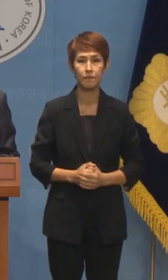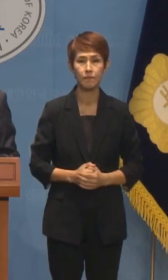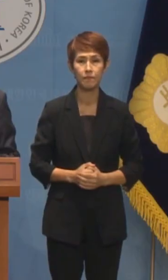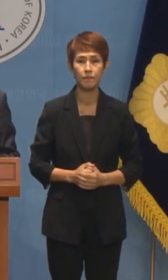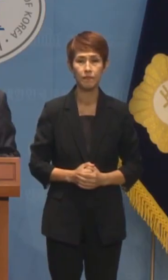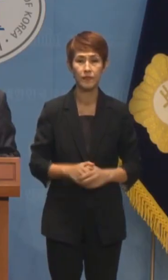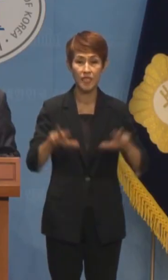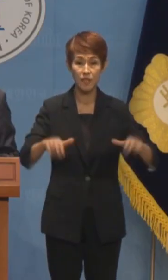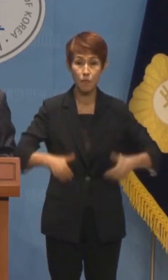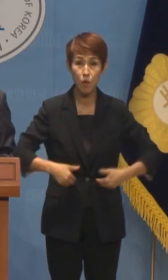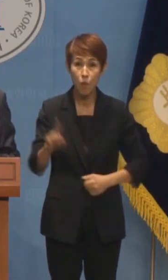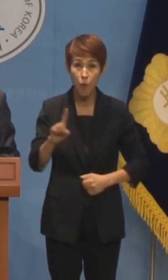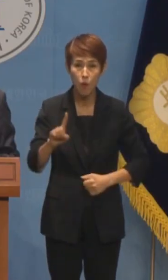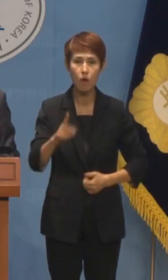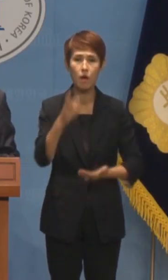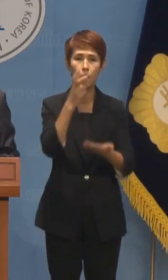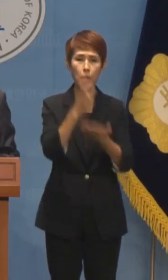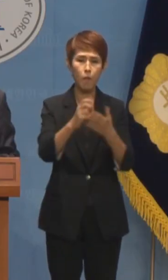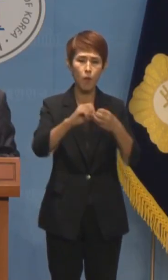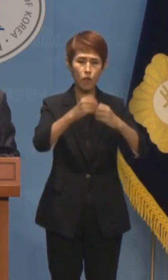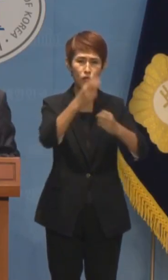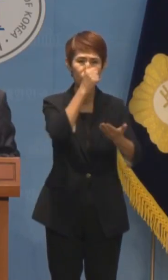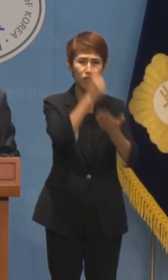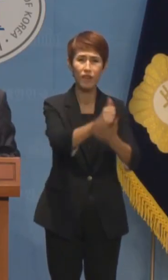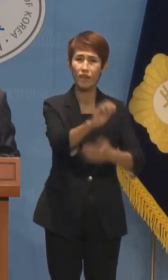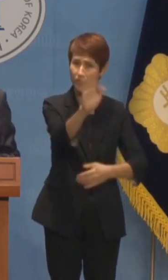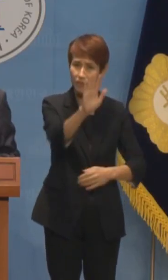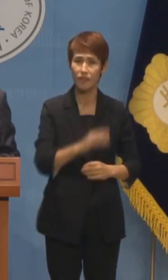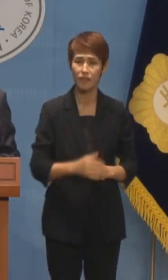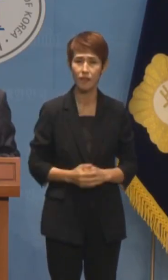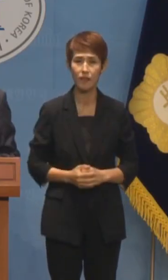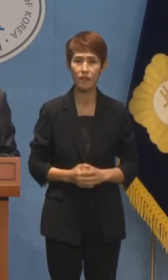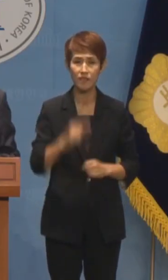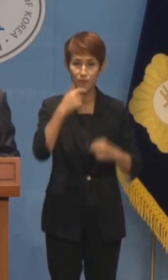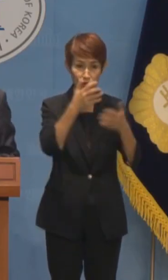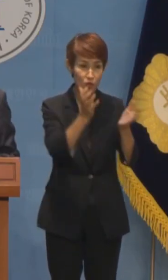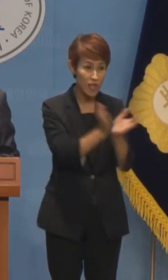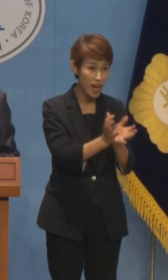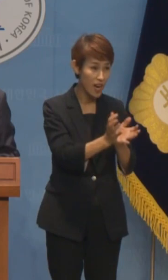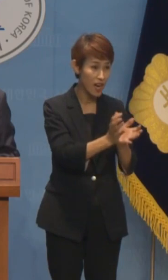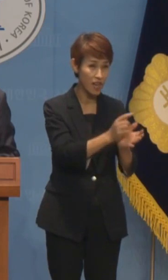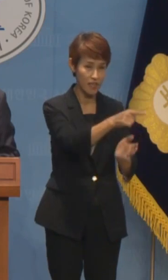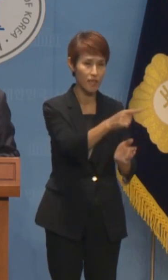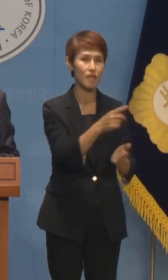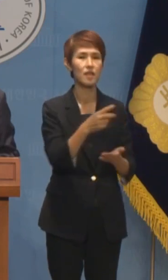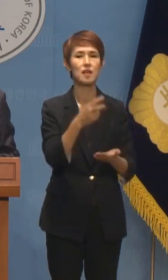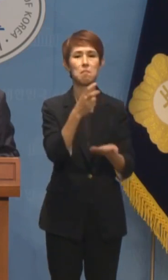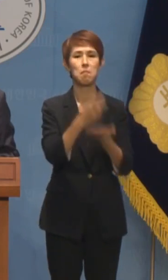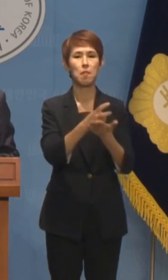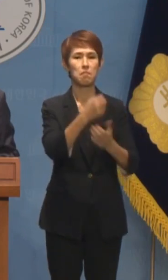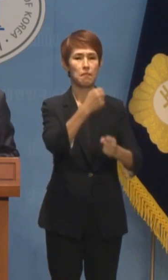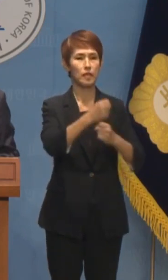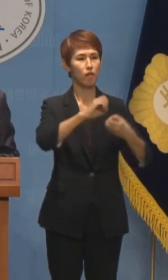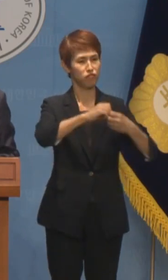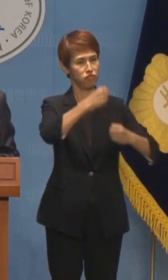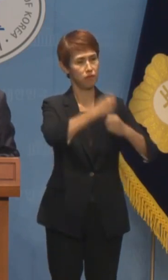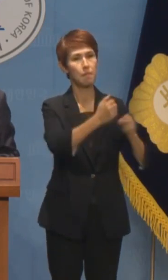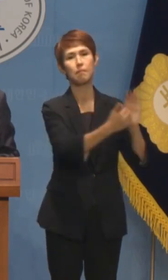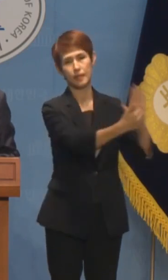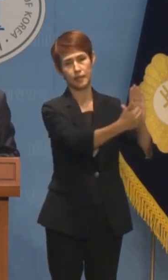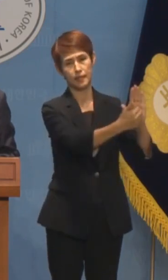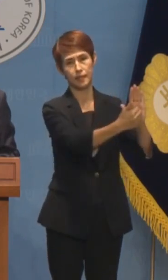지금 필요한 것은 법 왜곡죄가 아니라 민주당발 입법 왜곡 방지, 헌법